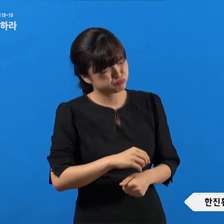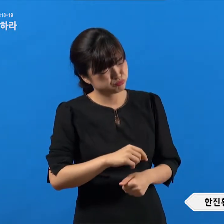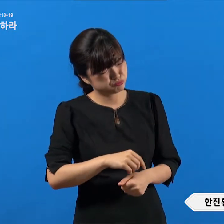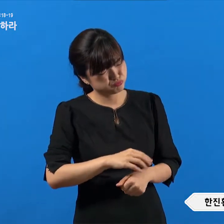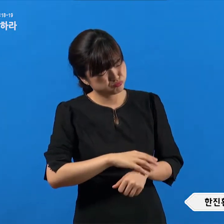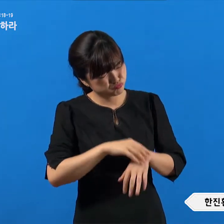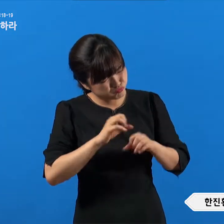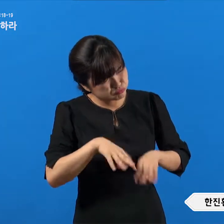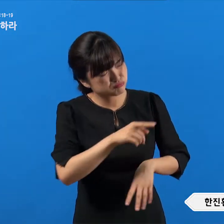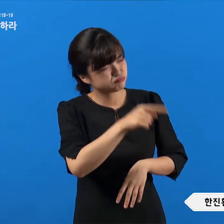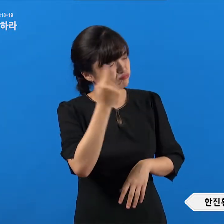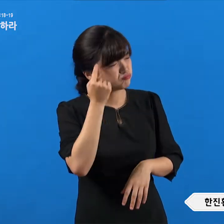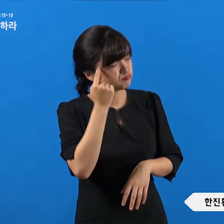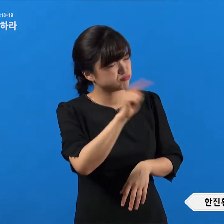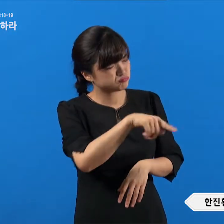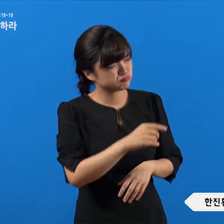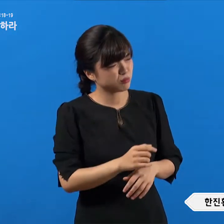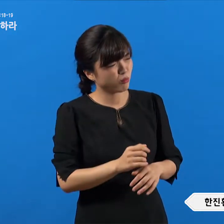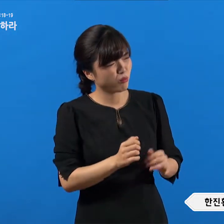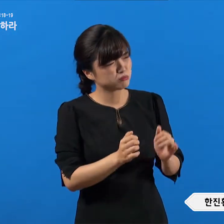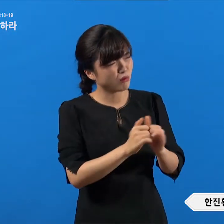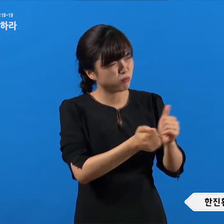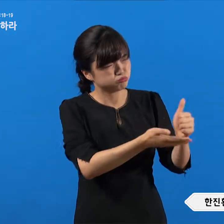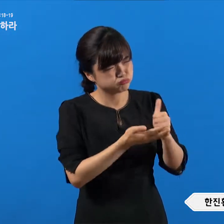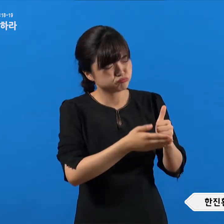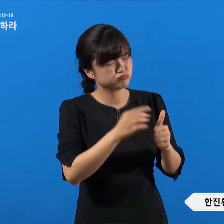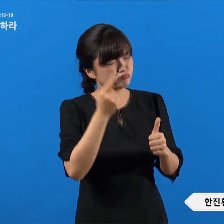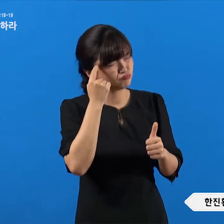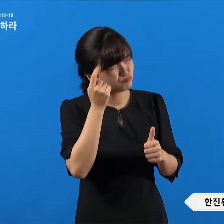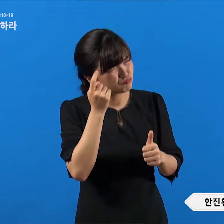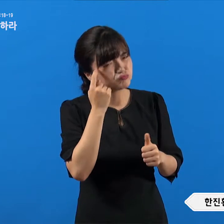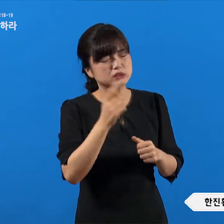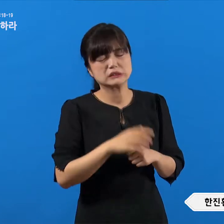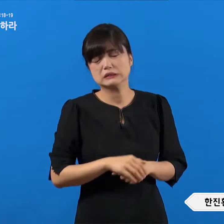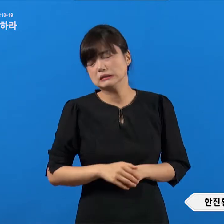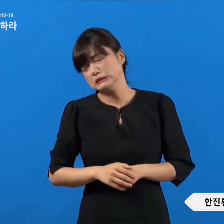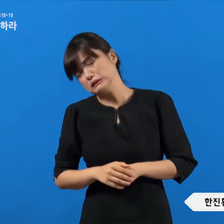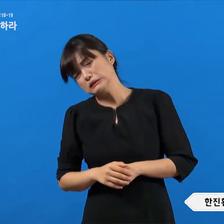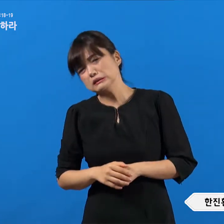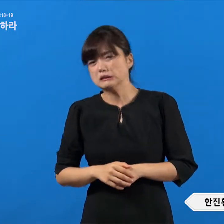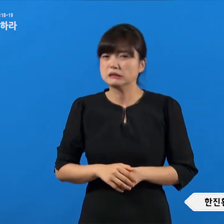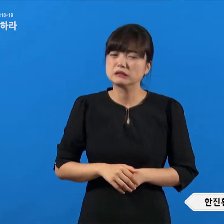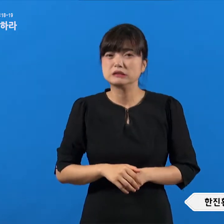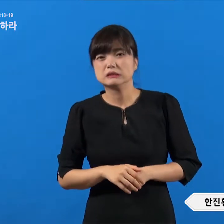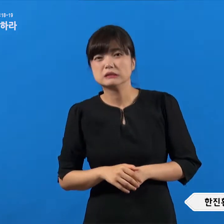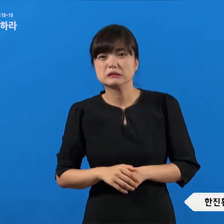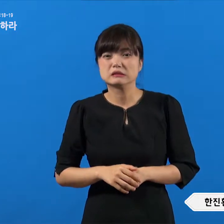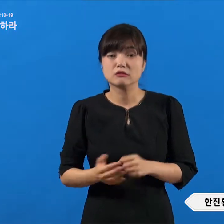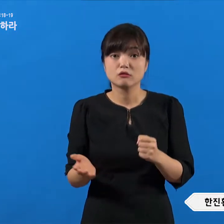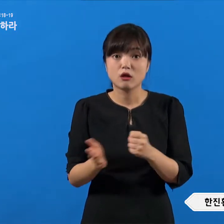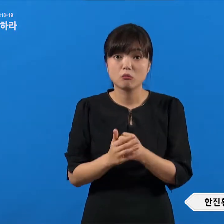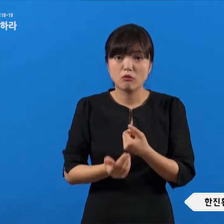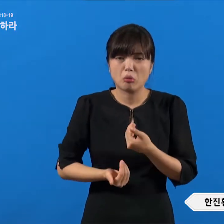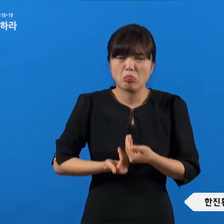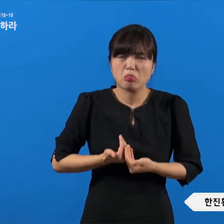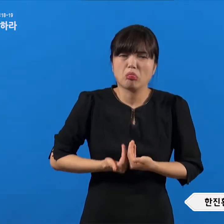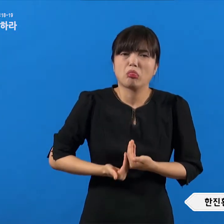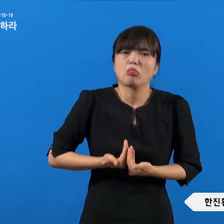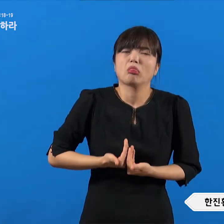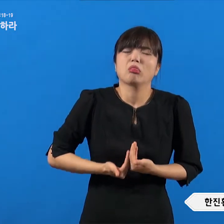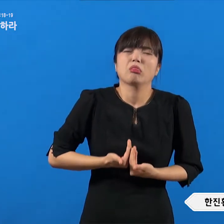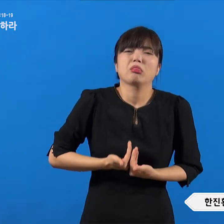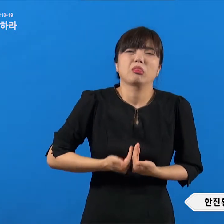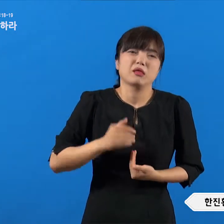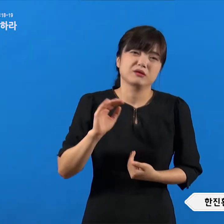없이 아무하고나 막 어울려 다녀 하면서 남편을 못마땅해 합니다. 그러니까 서로 사이가 좋을